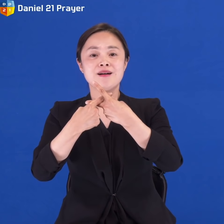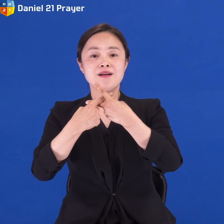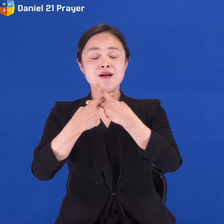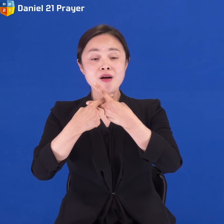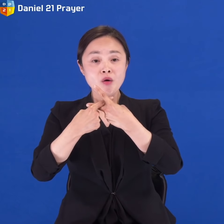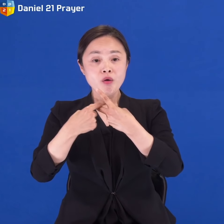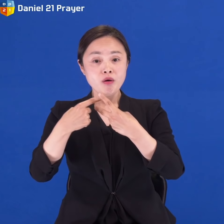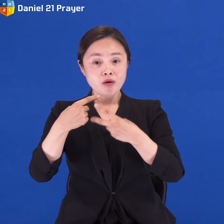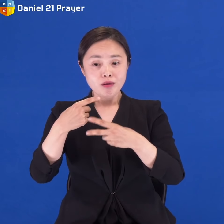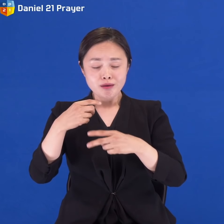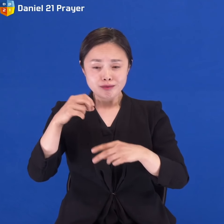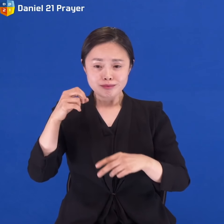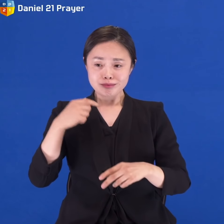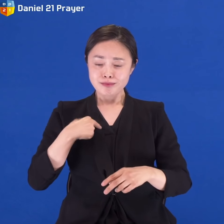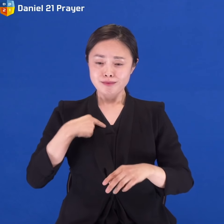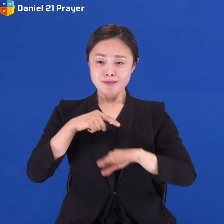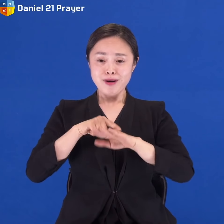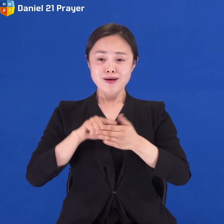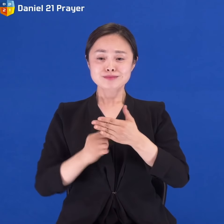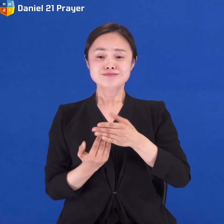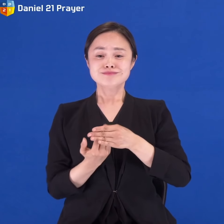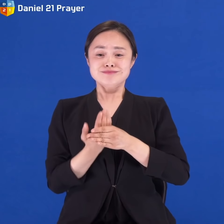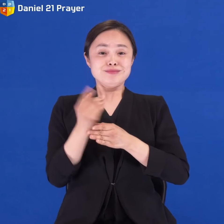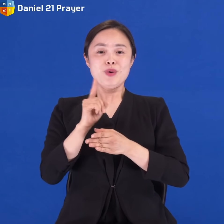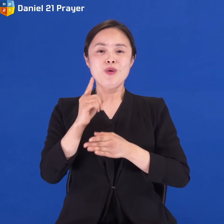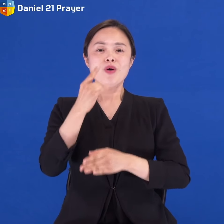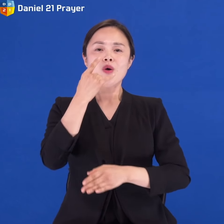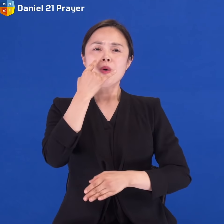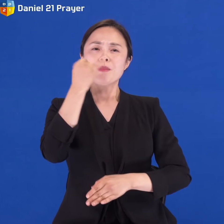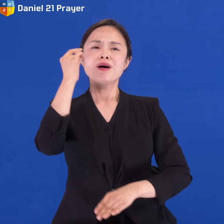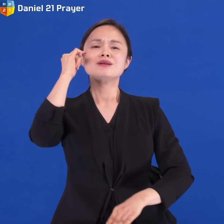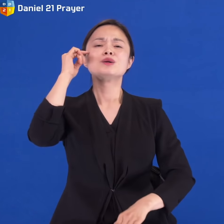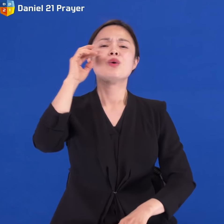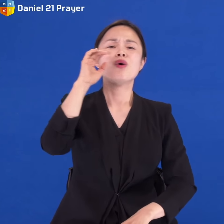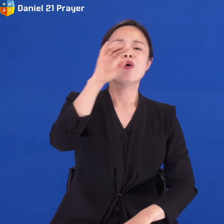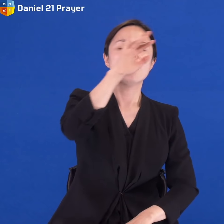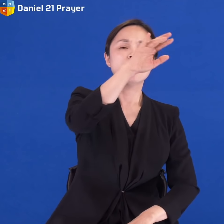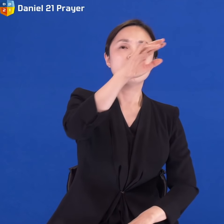잘 챙겨야 되겠다 마음을 먹게 되더라고요. 그리고 제가